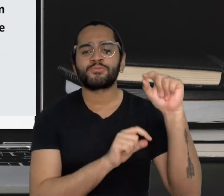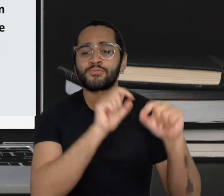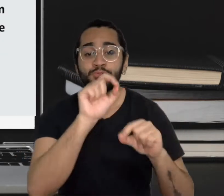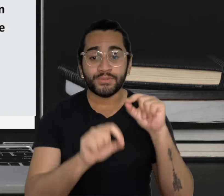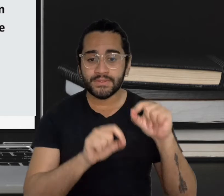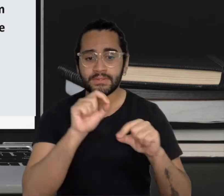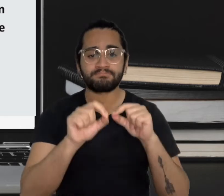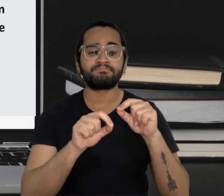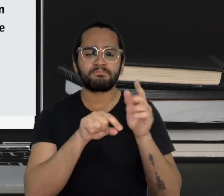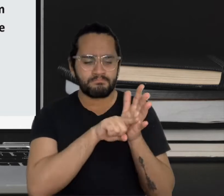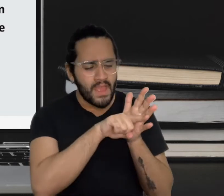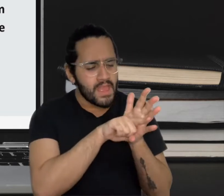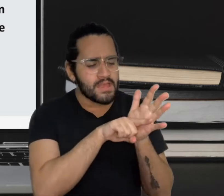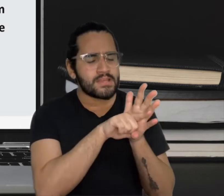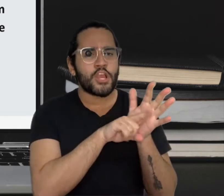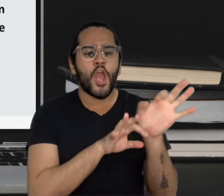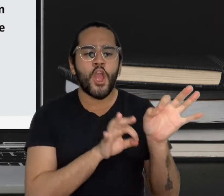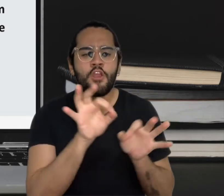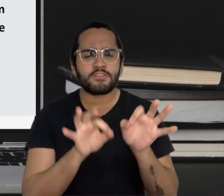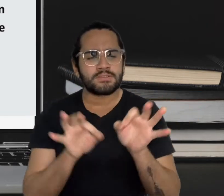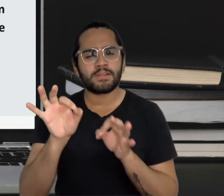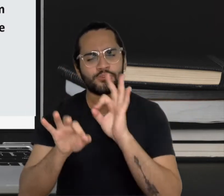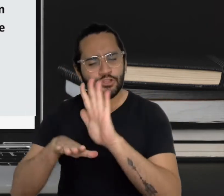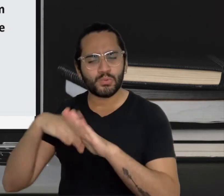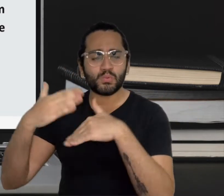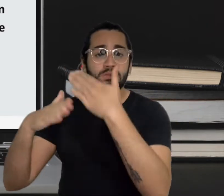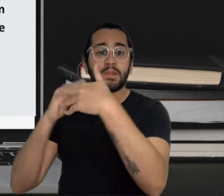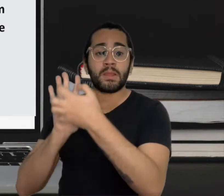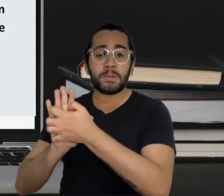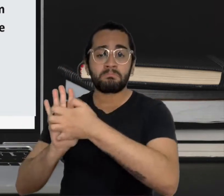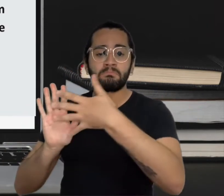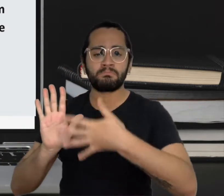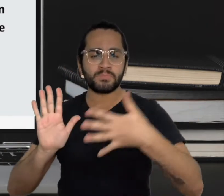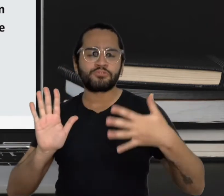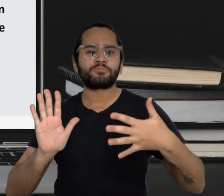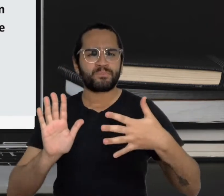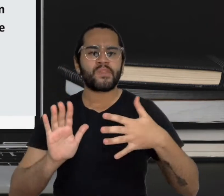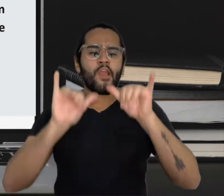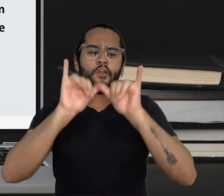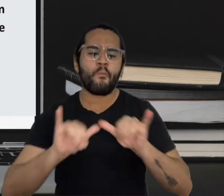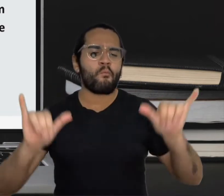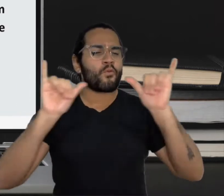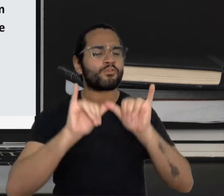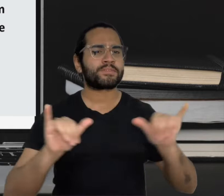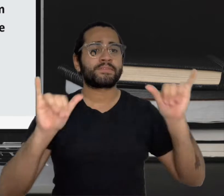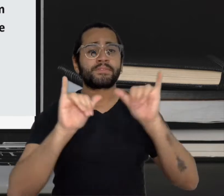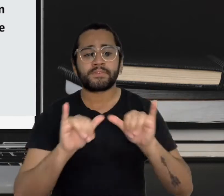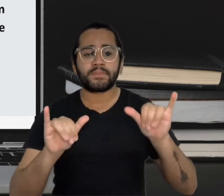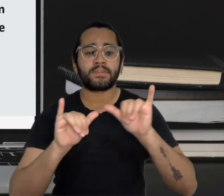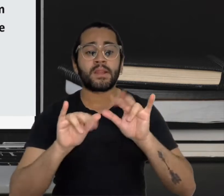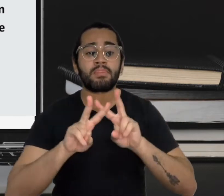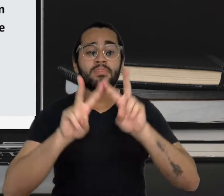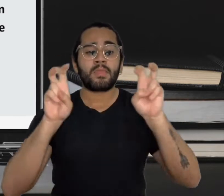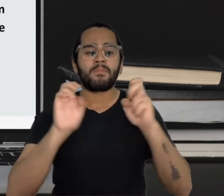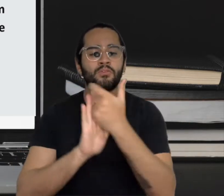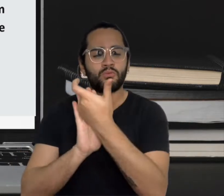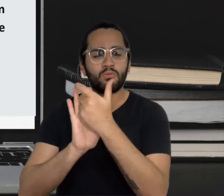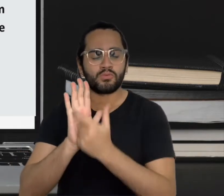Portanto, o objetivo dessa nossa pesquisa foi organizar e desenvolver um e-book para